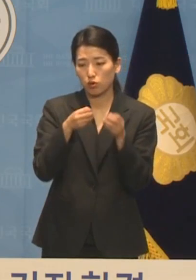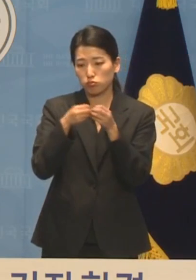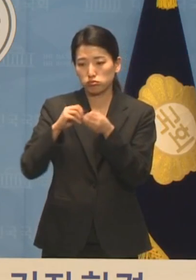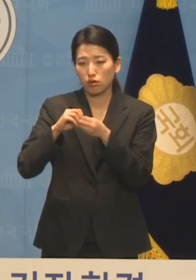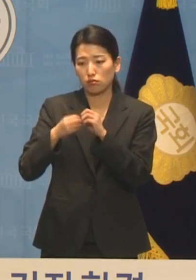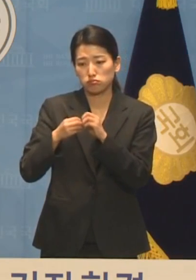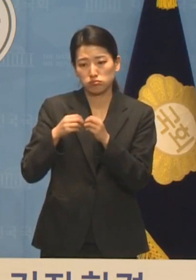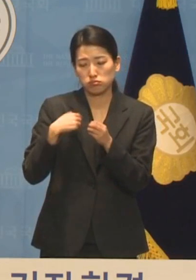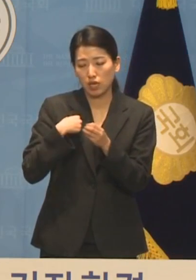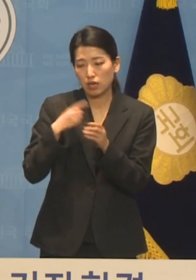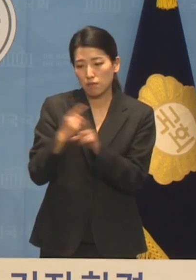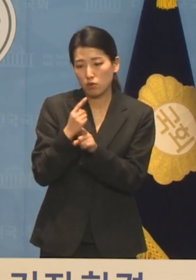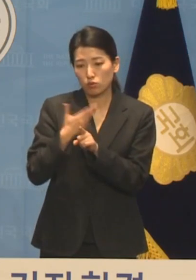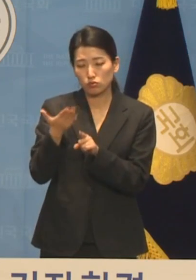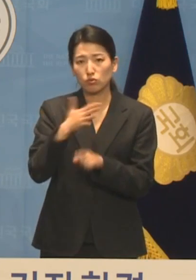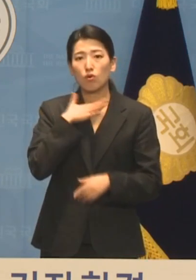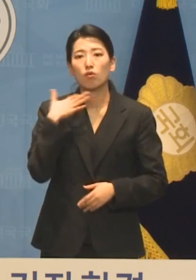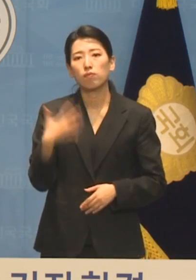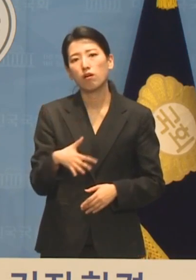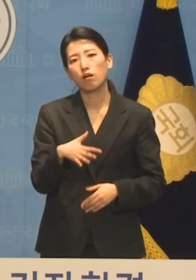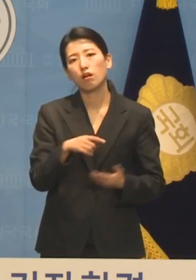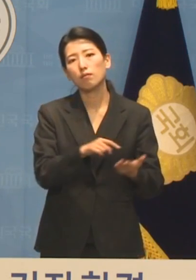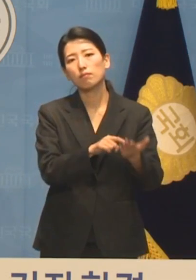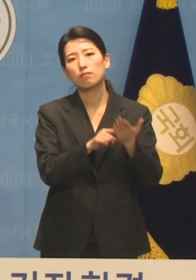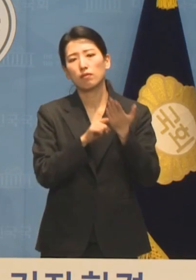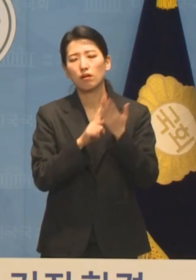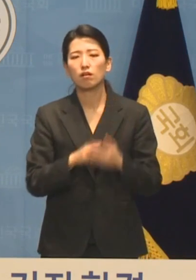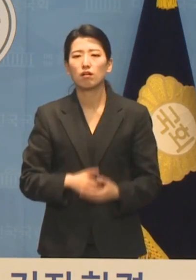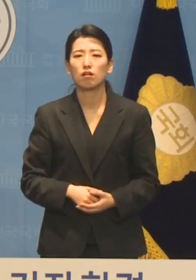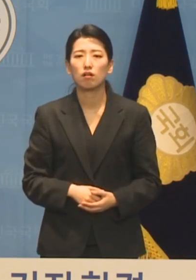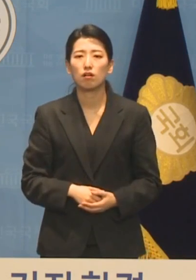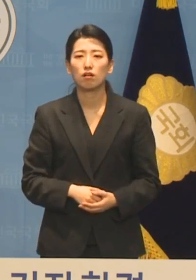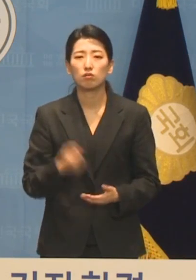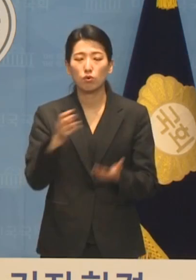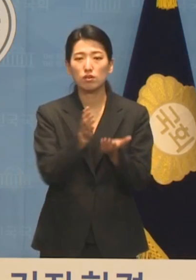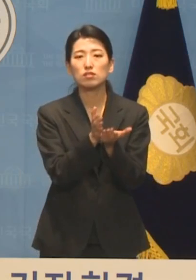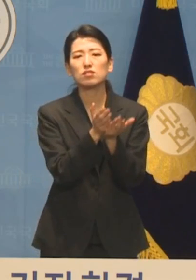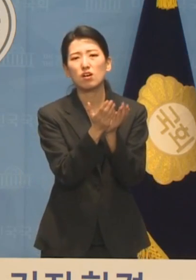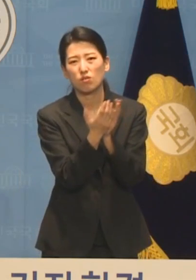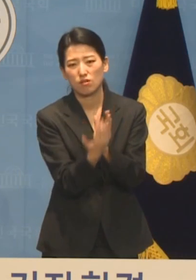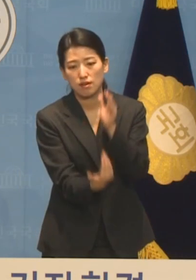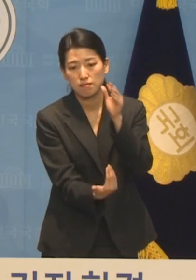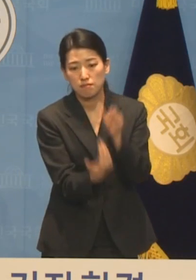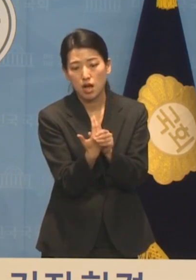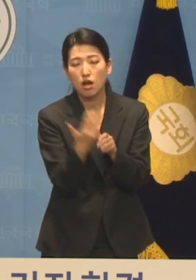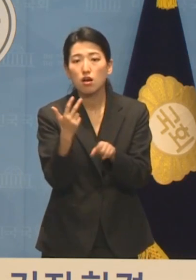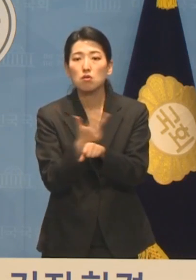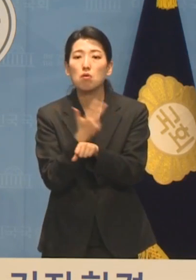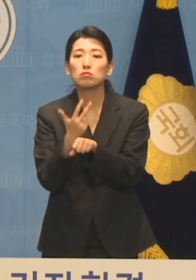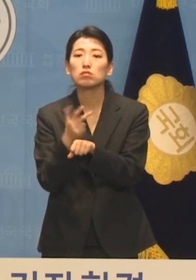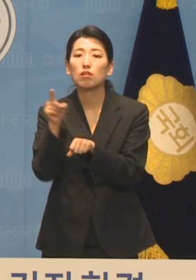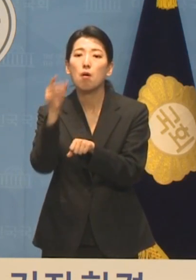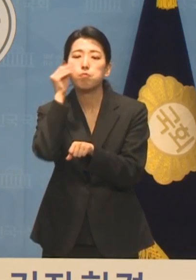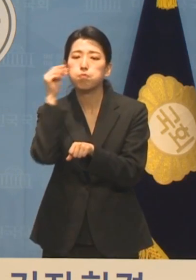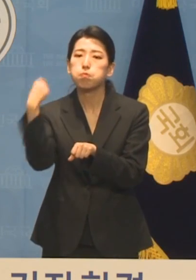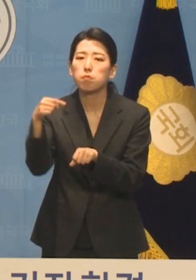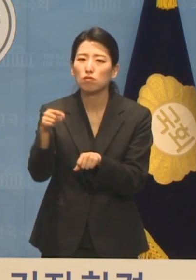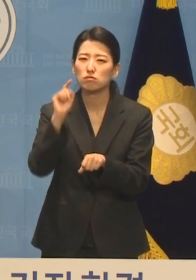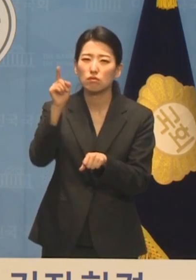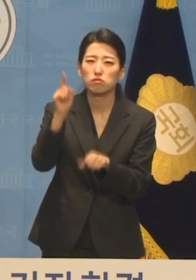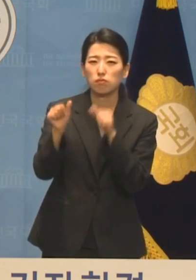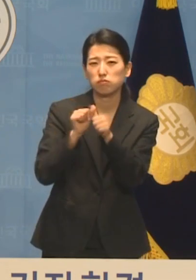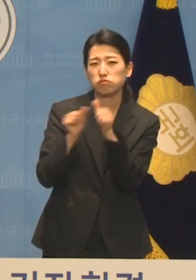것으로 밝혀졌습니다. 세월호 사건 7시간에 관한 참담한 위헌비어들도 모두